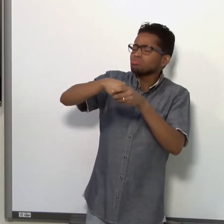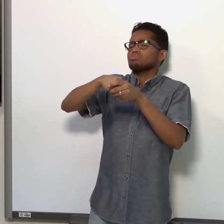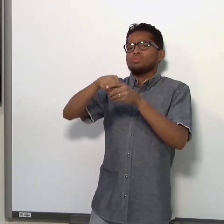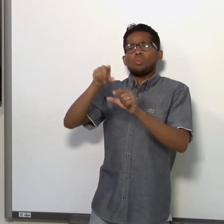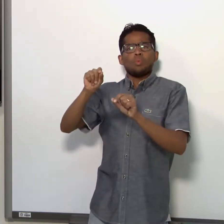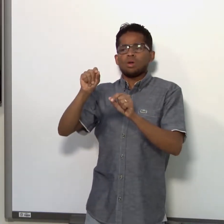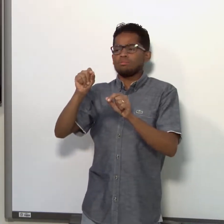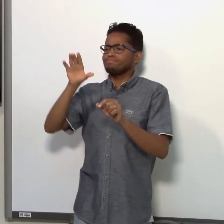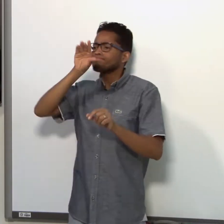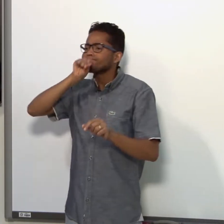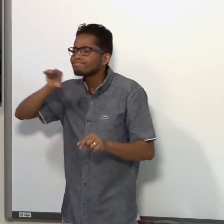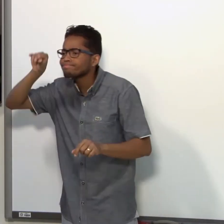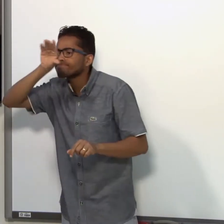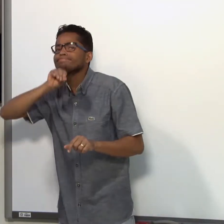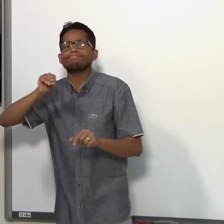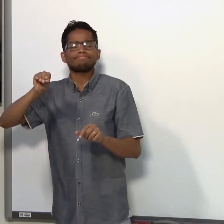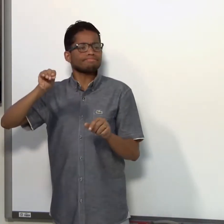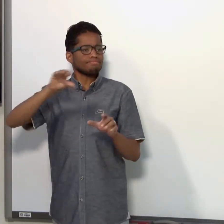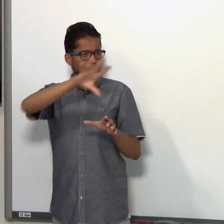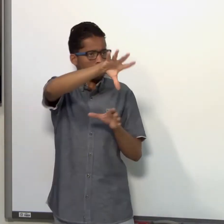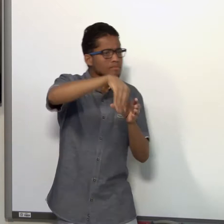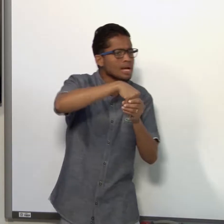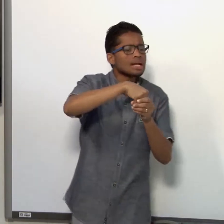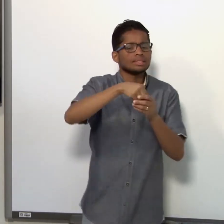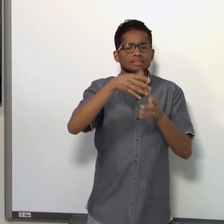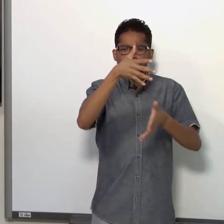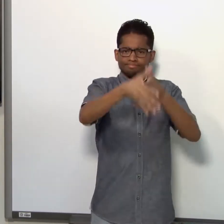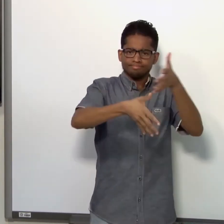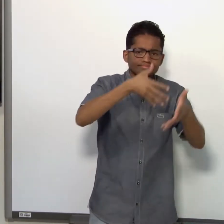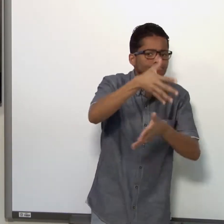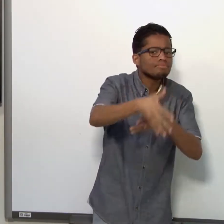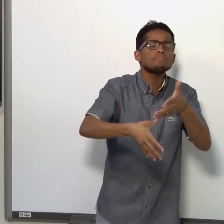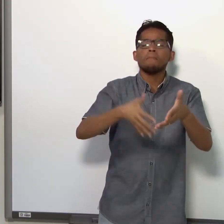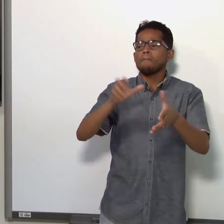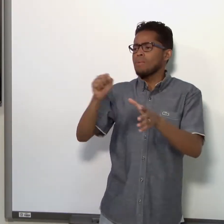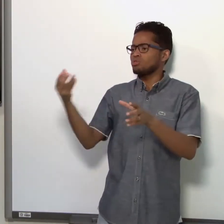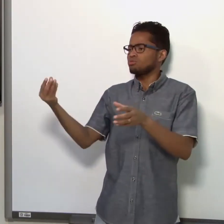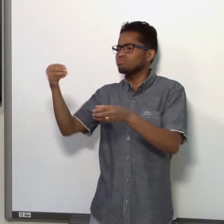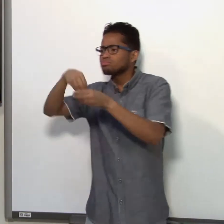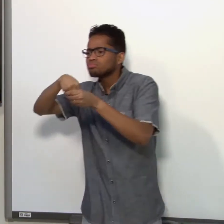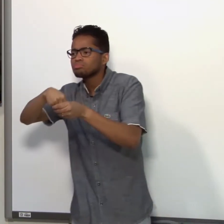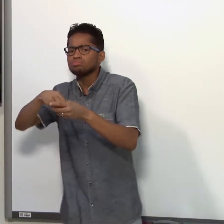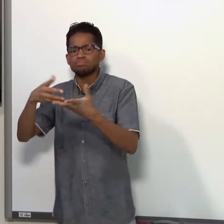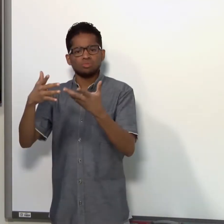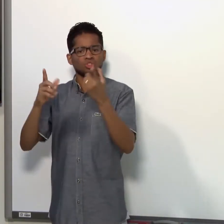é comunicar. Podendo lançar mão da oralização, da língua de sinais,